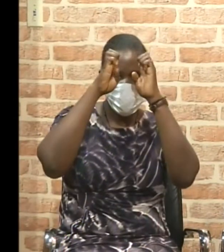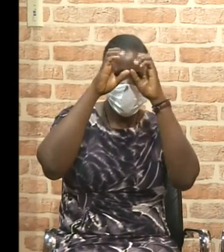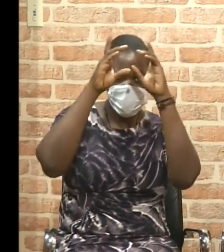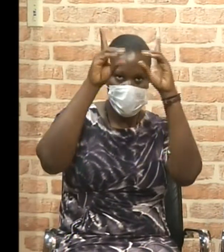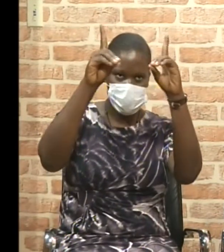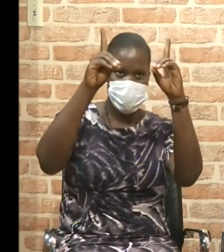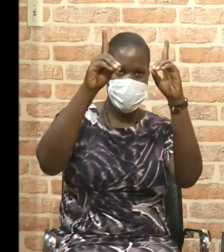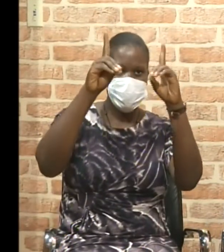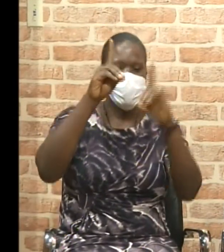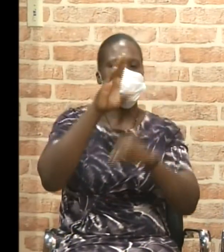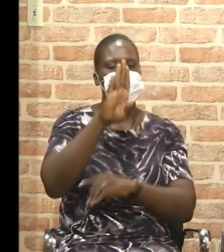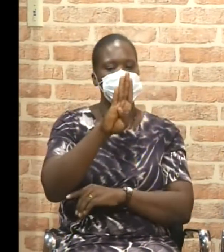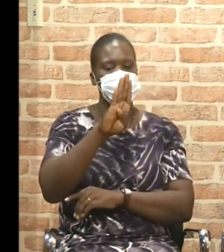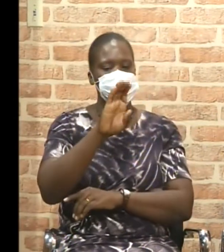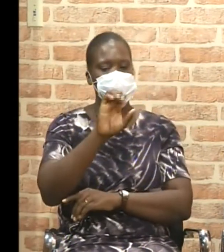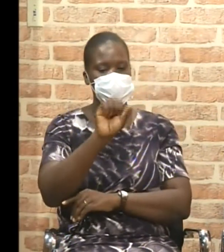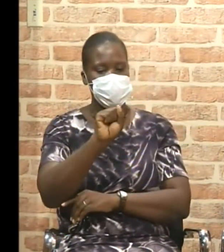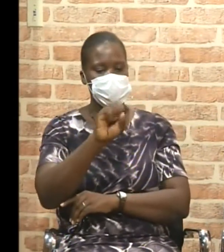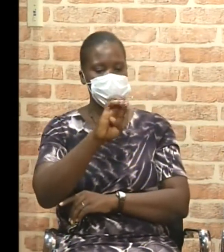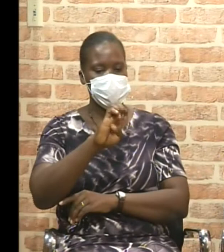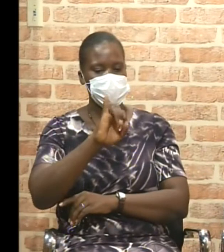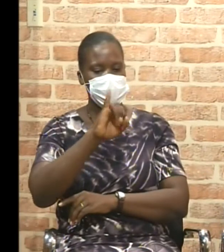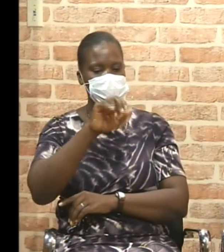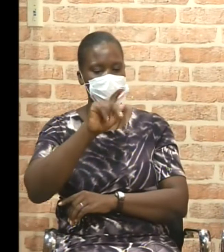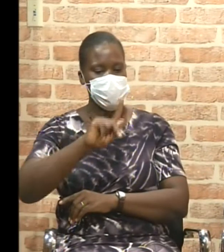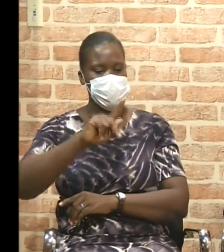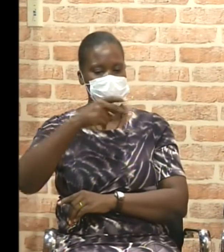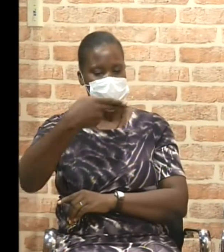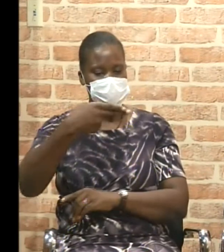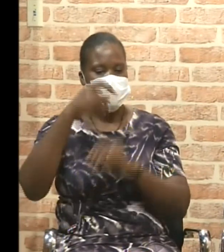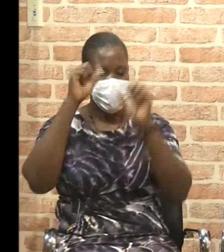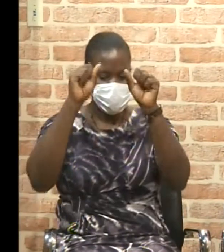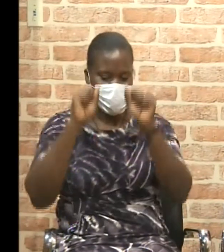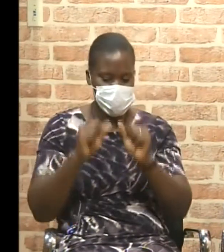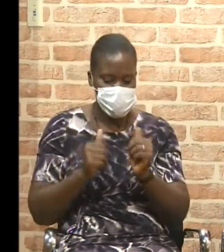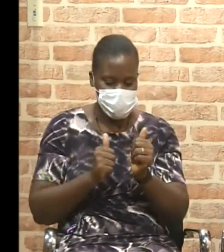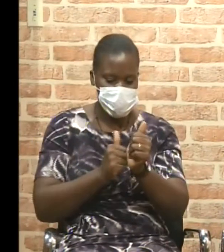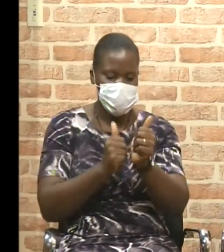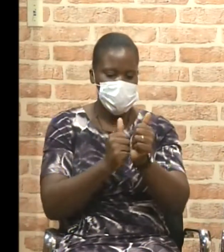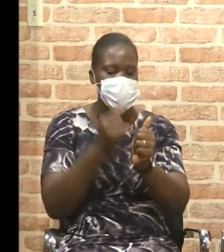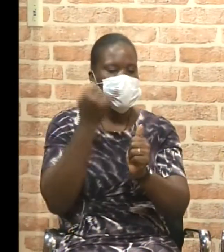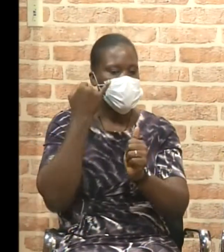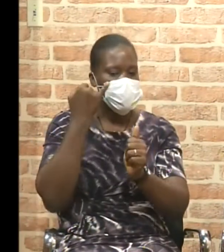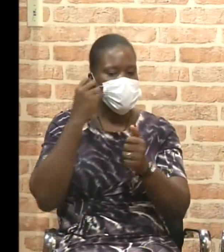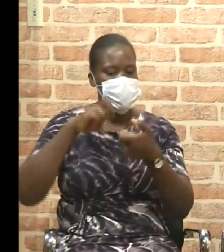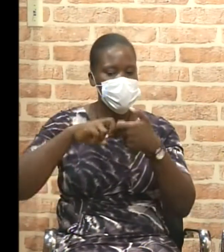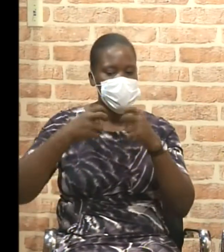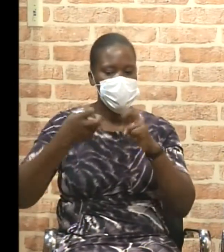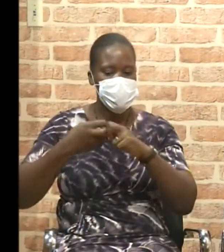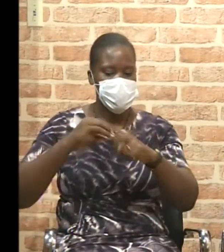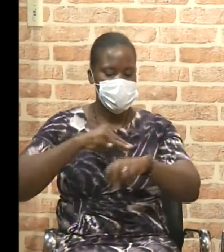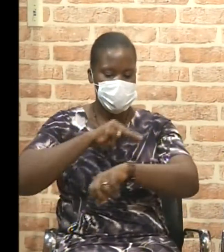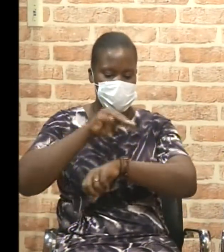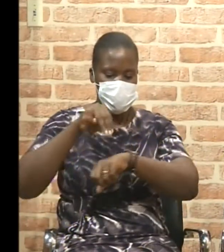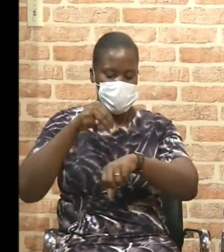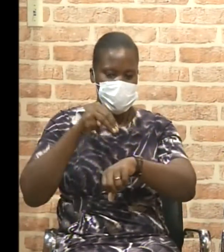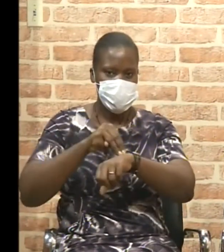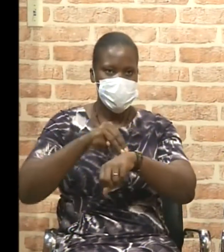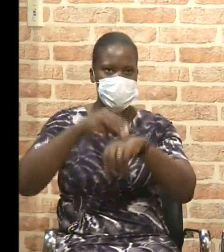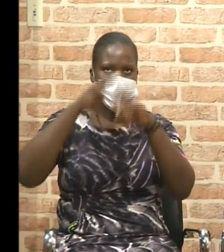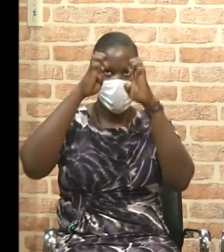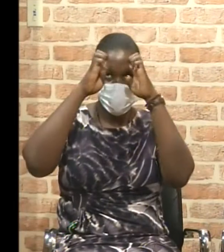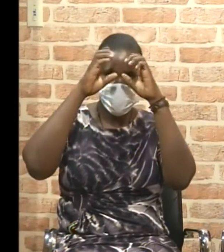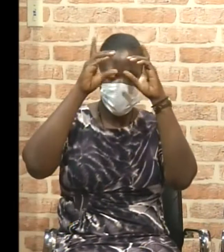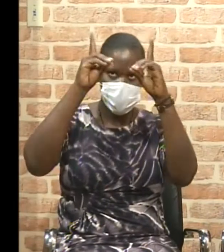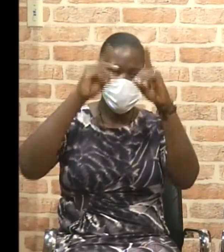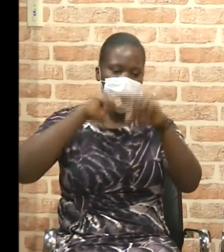BSF capable justement faire le suivi si il y a un problème auprès du ministère de l'éducation nationale. Mais maintenant c'est ministère de l'éducation